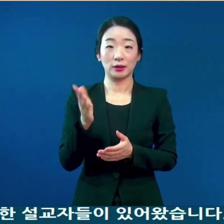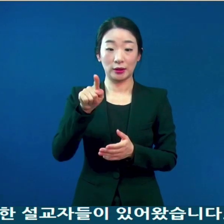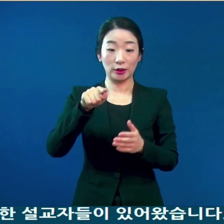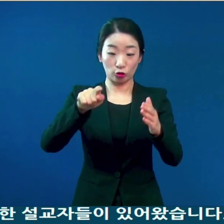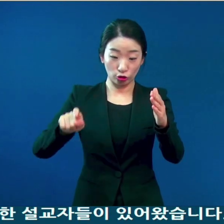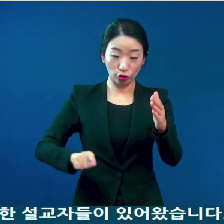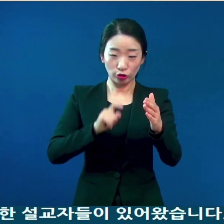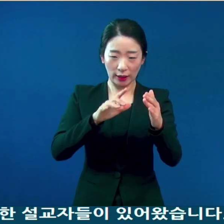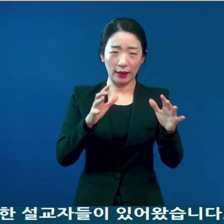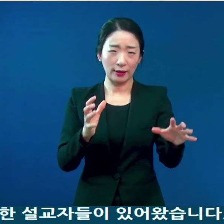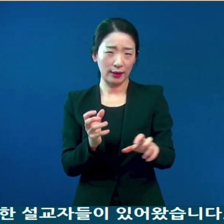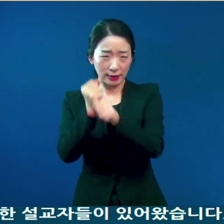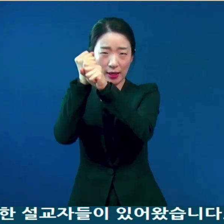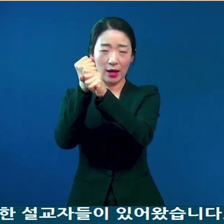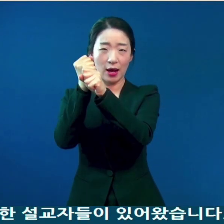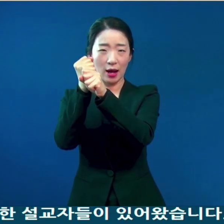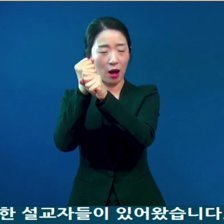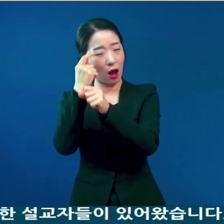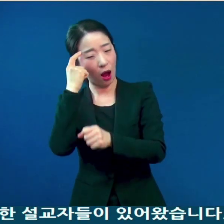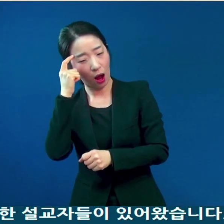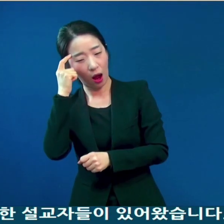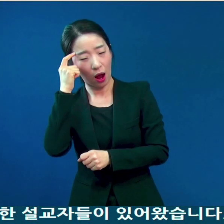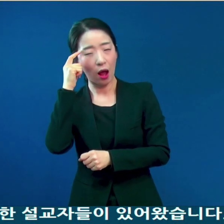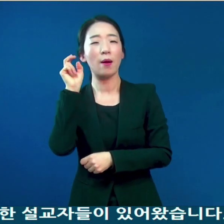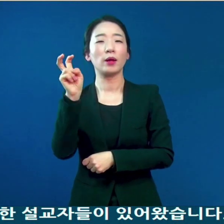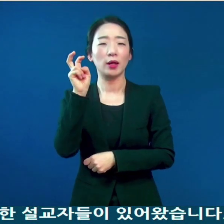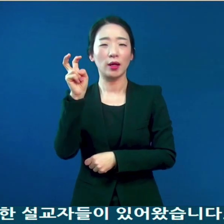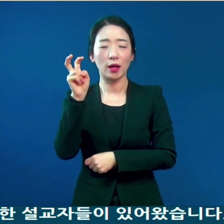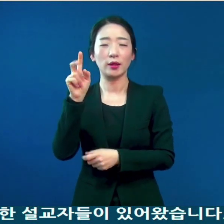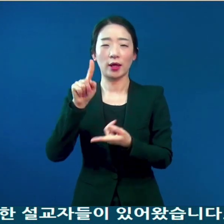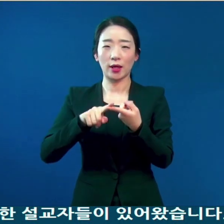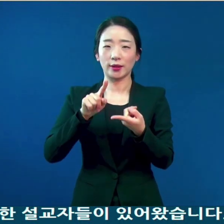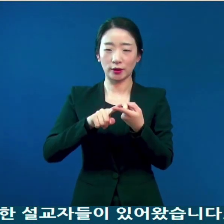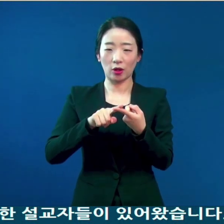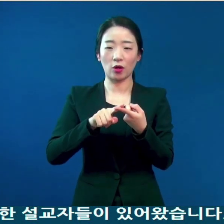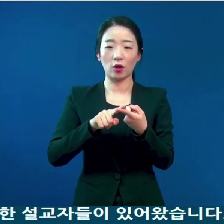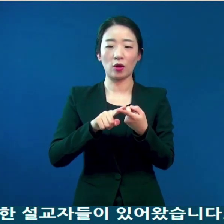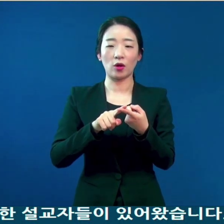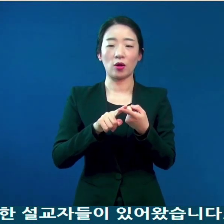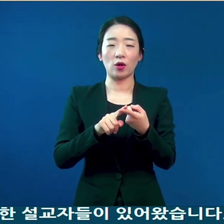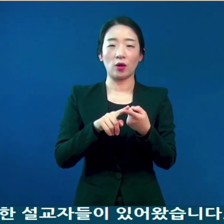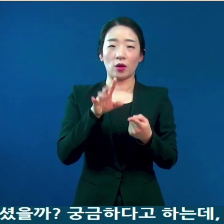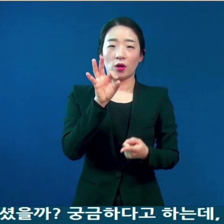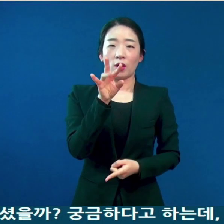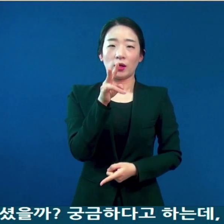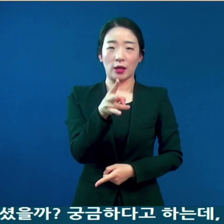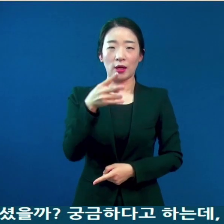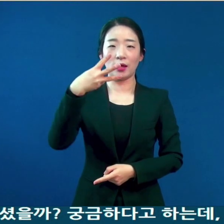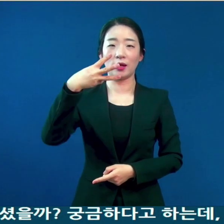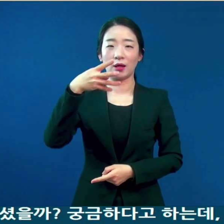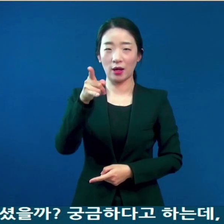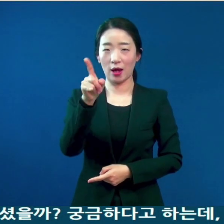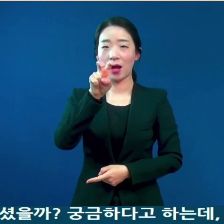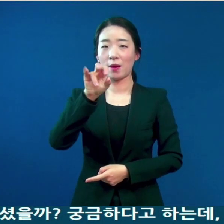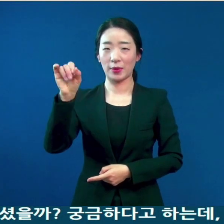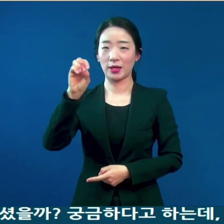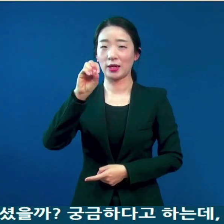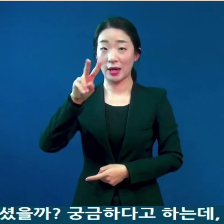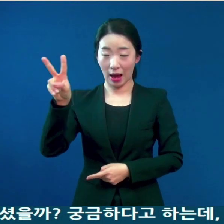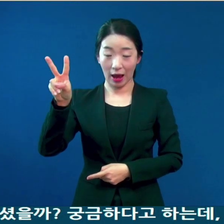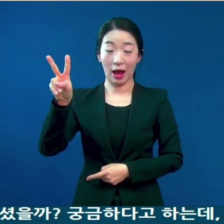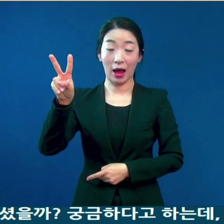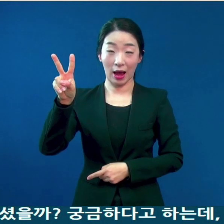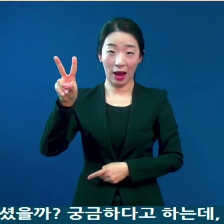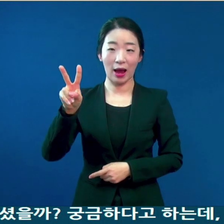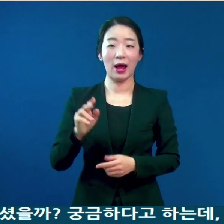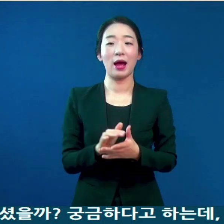있었던 추측은 예레미야서 17장 13절을 썼다, 그런 내용입니다.